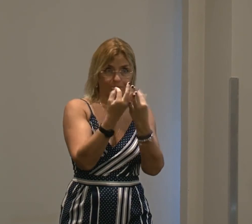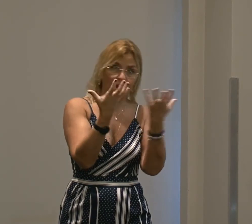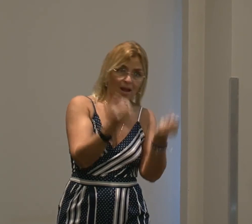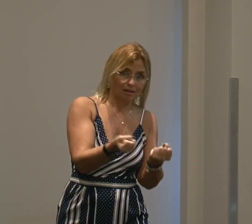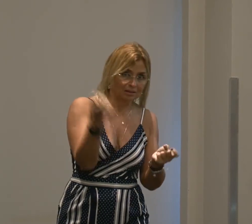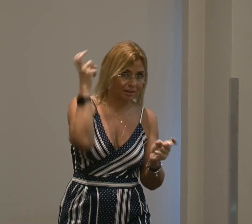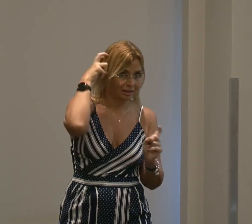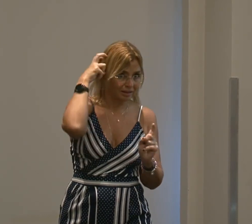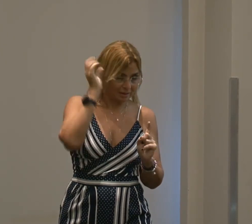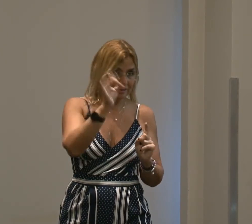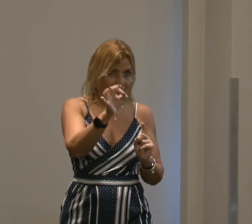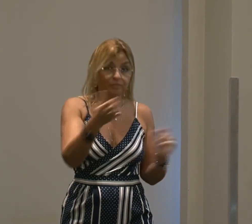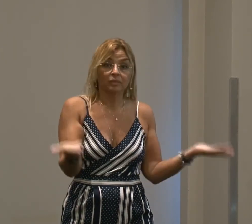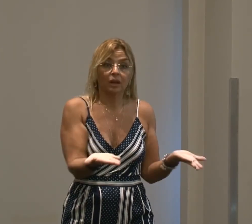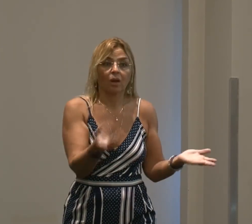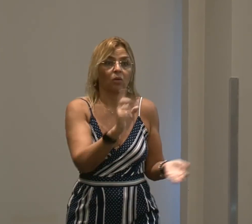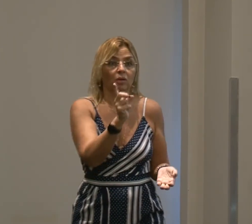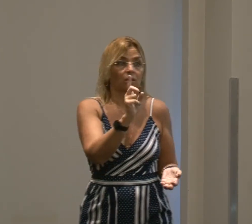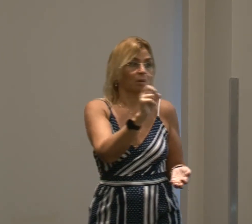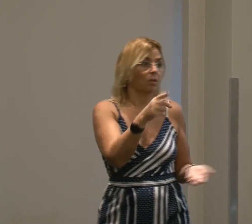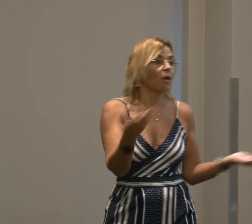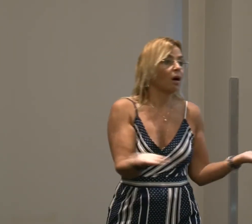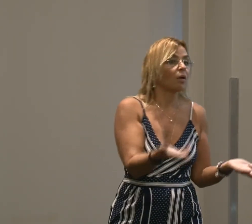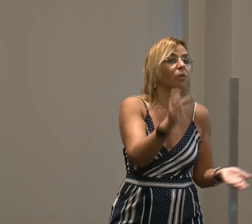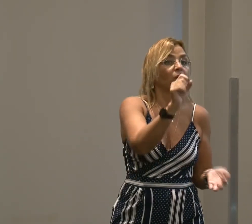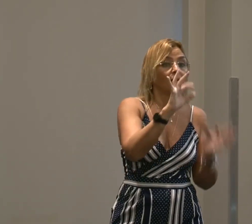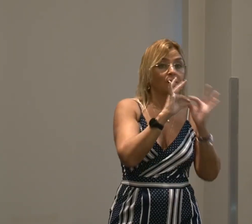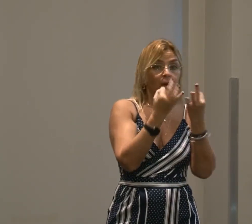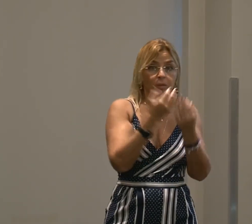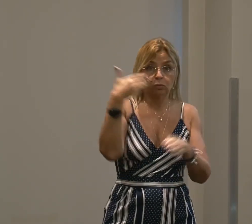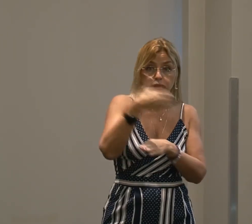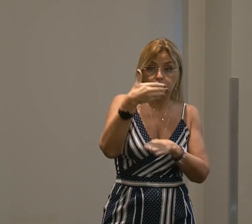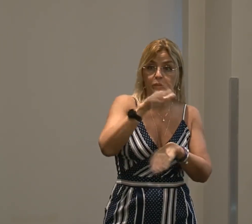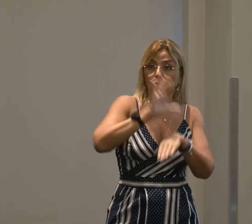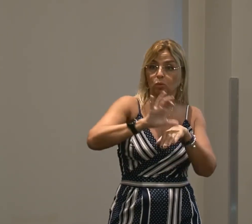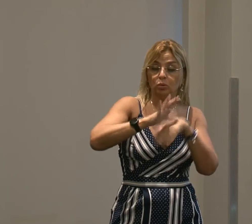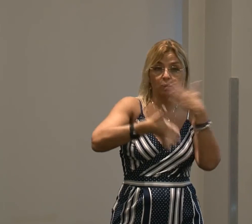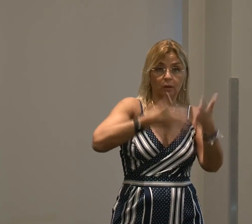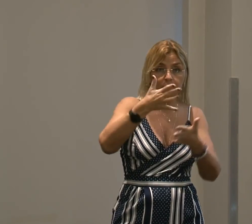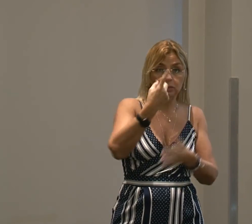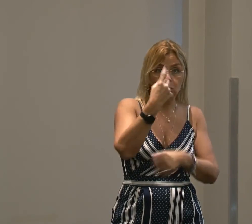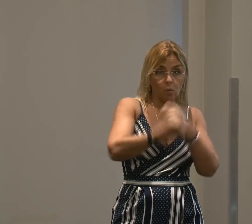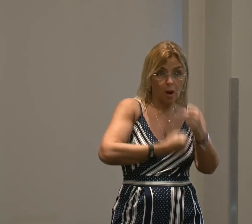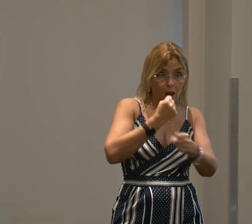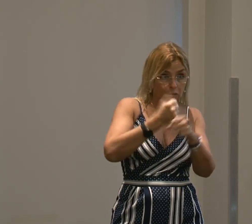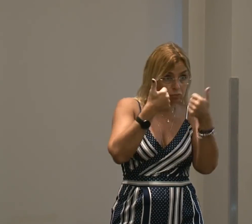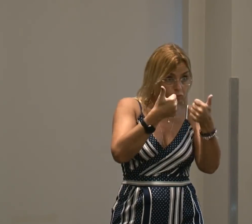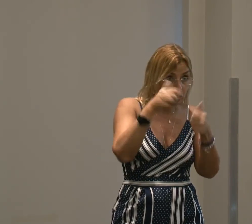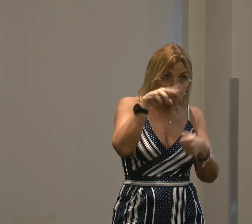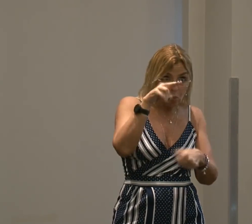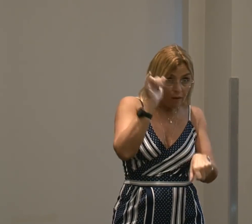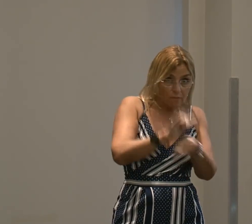gente tem uma questão social, né, com relação ao que as pessoas podem apresentar ou não,